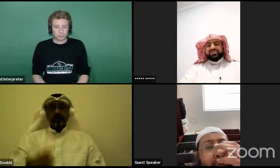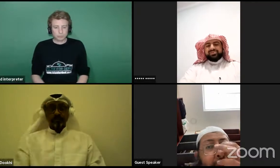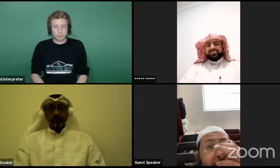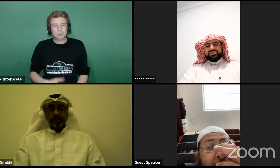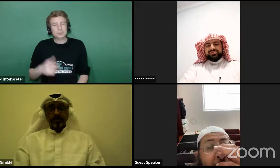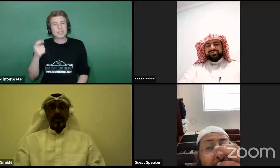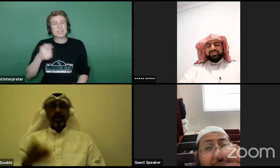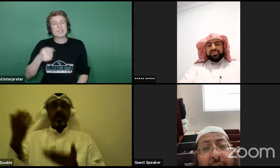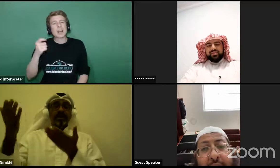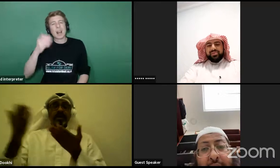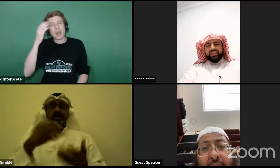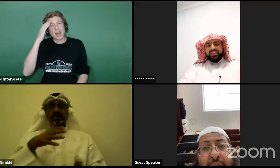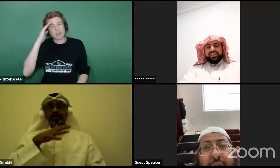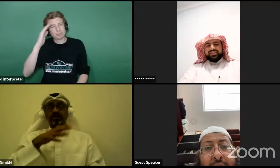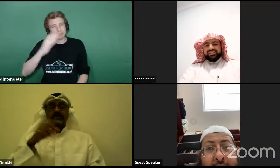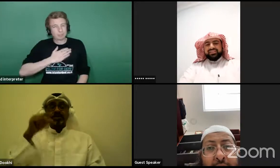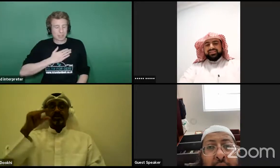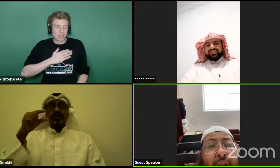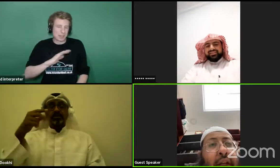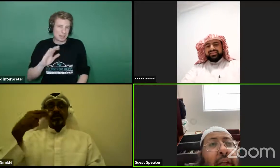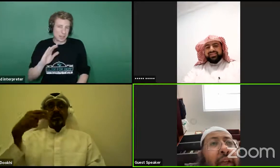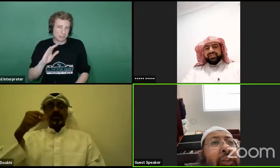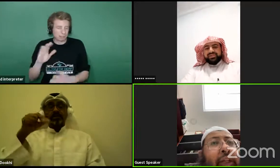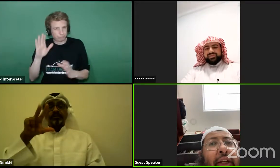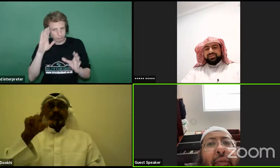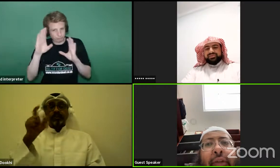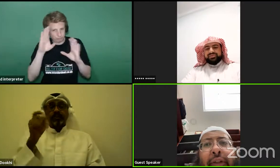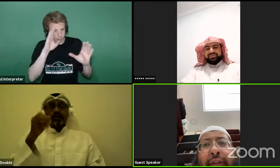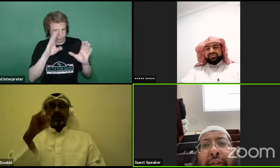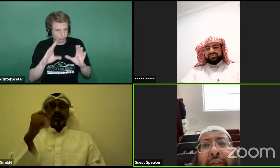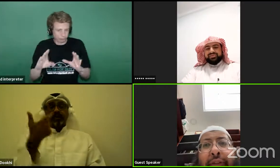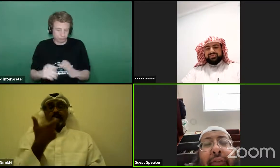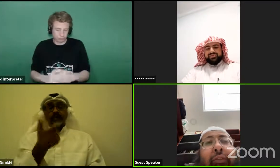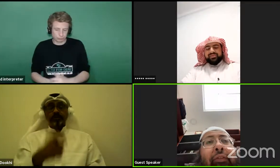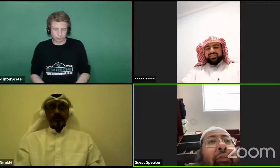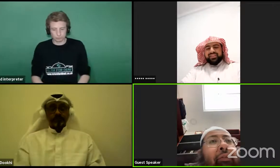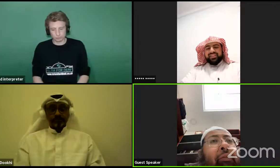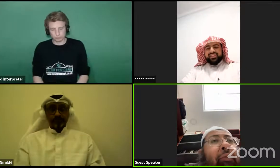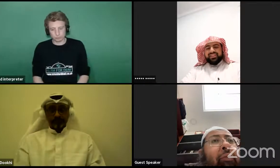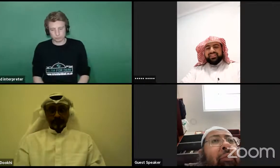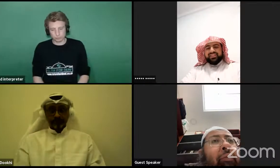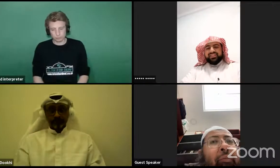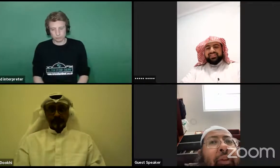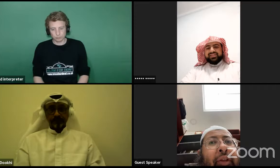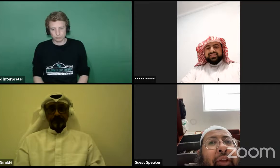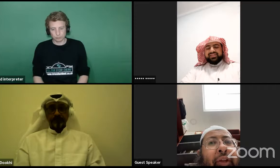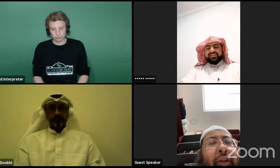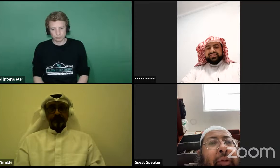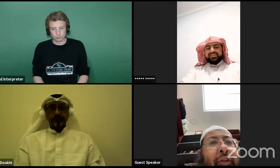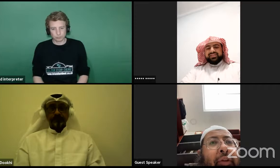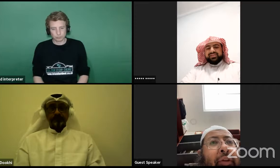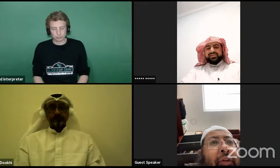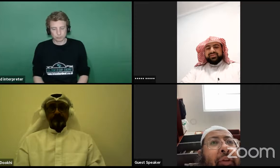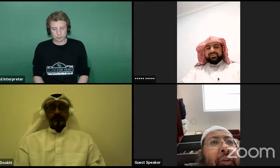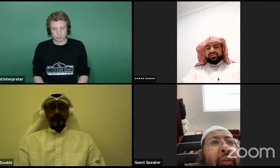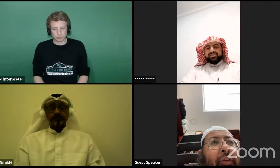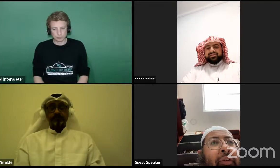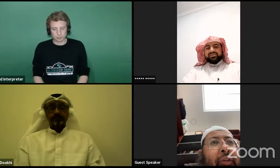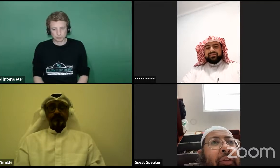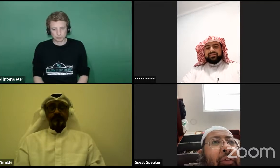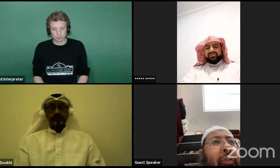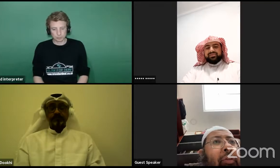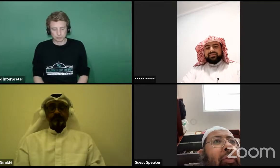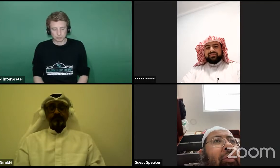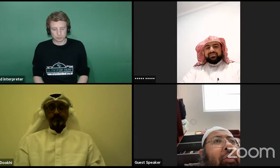فضيلة الشيخ الدكتور عبد الرحمن. الله يحييك ويسلمك. يا مرحبا يا مرحبا. طيب حتى ما ناخذ من